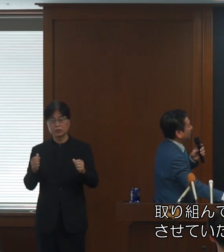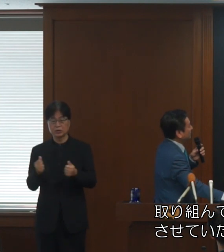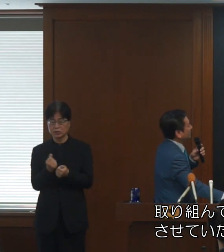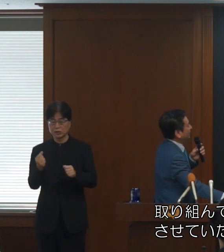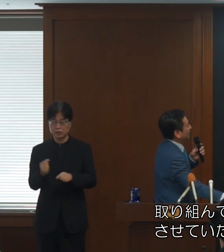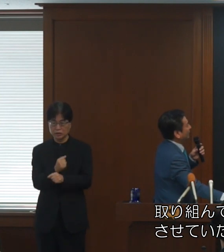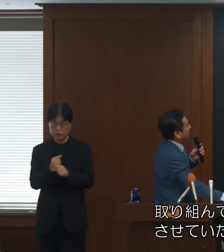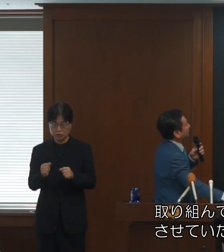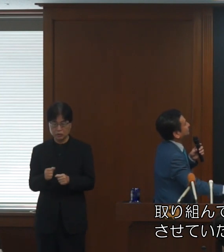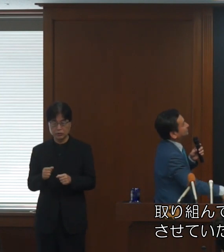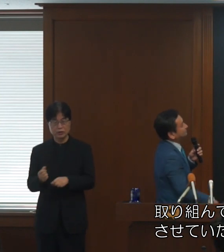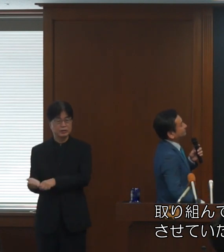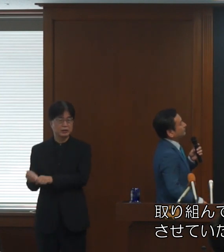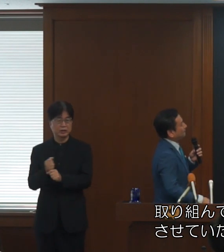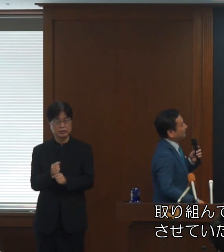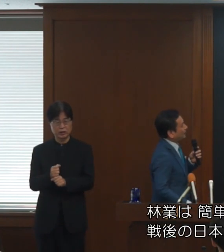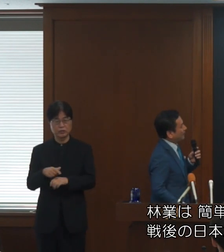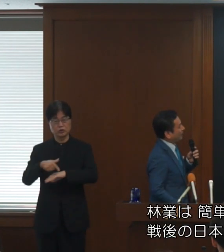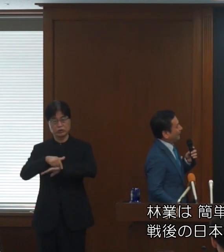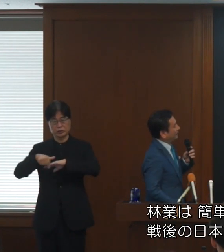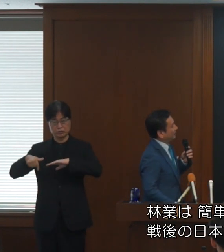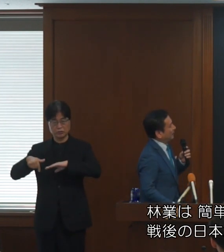話をさせていただきますはい